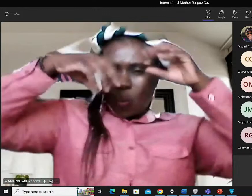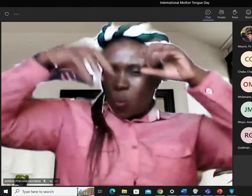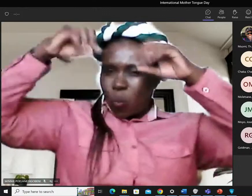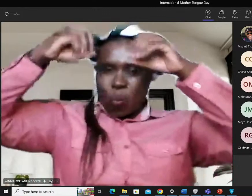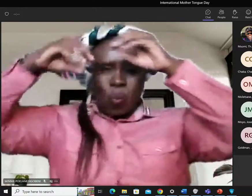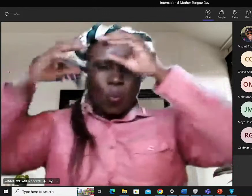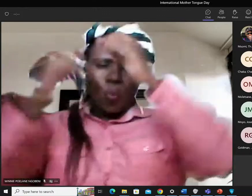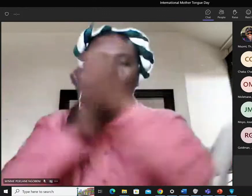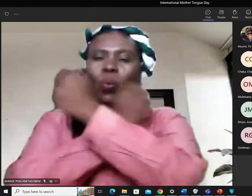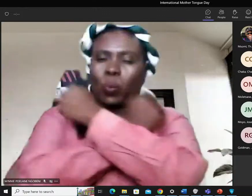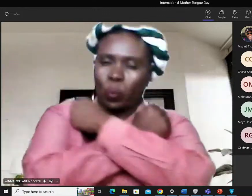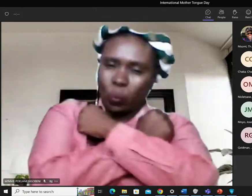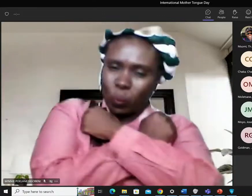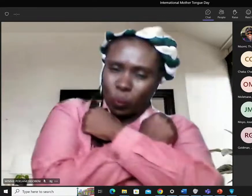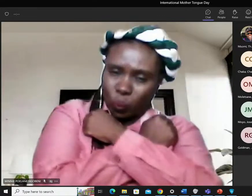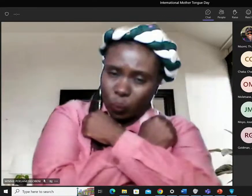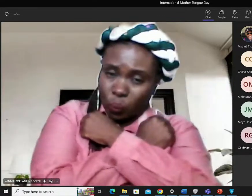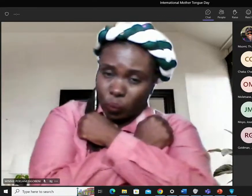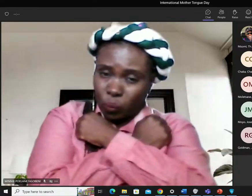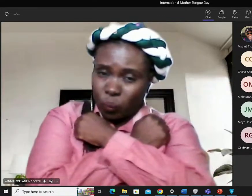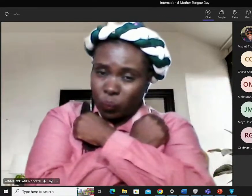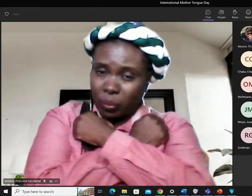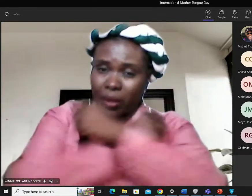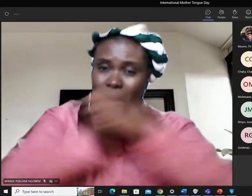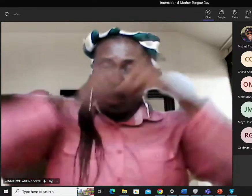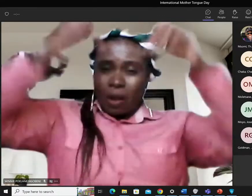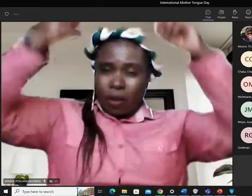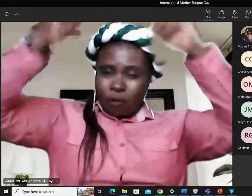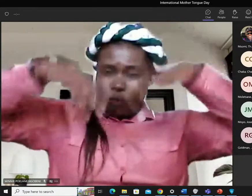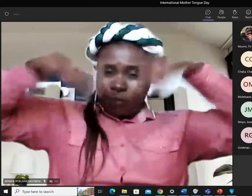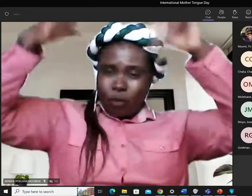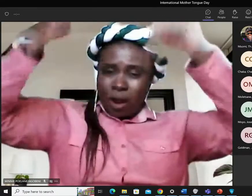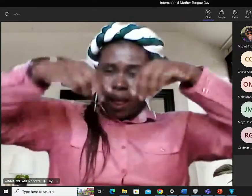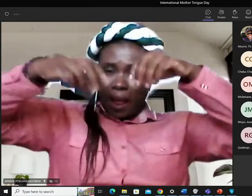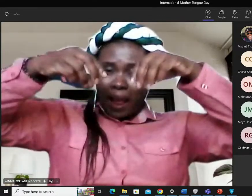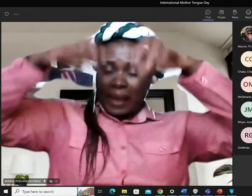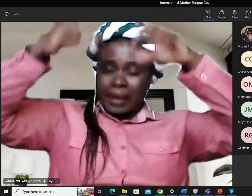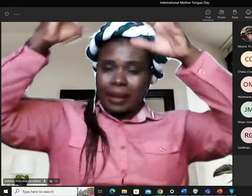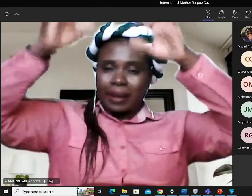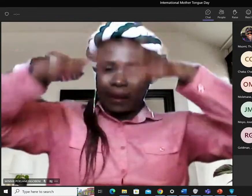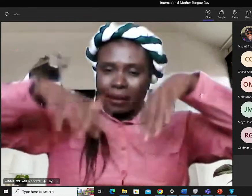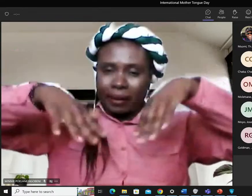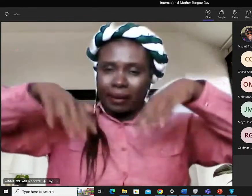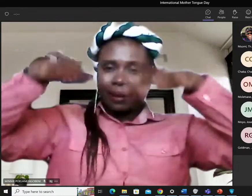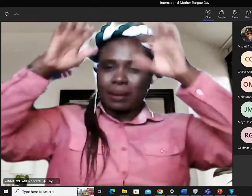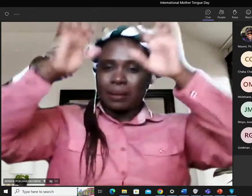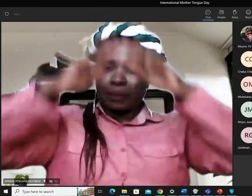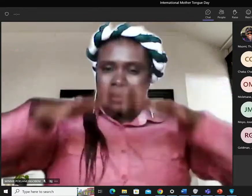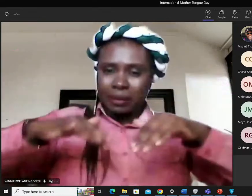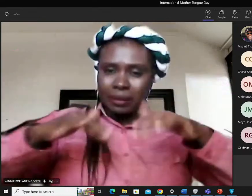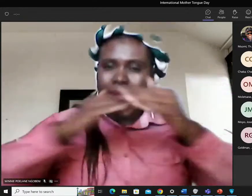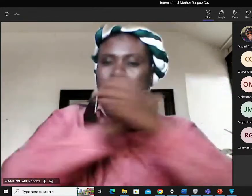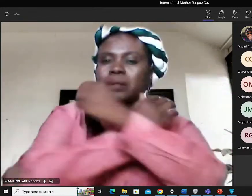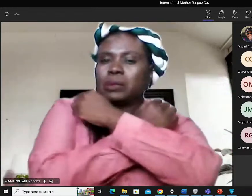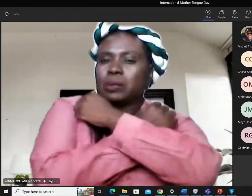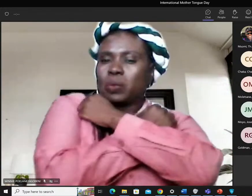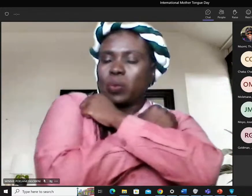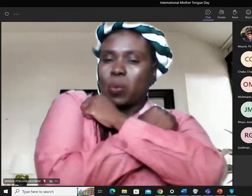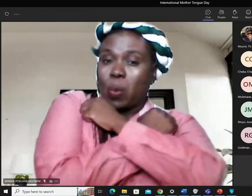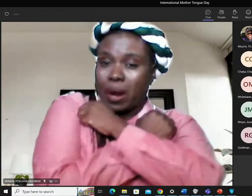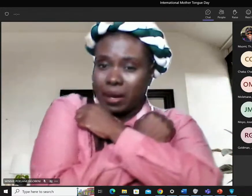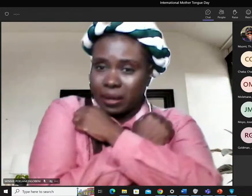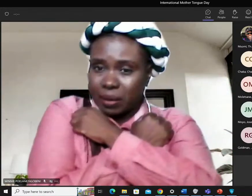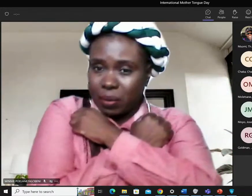uyathandwa. Xa imvula isina uyathandwa. Xa unyama